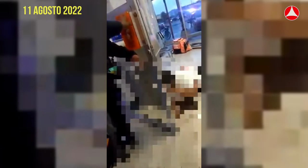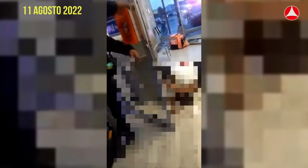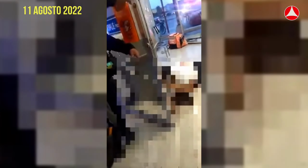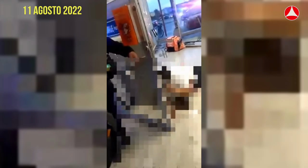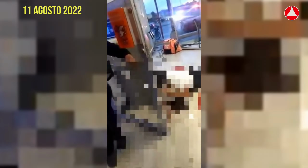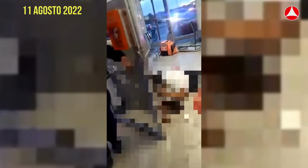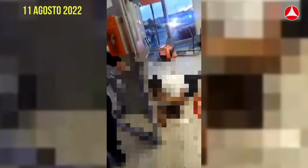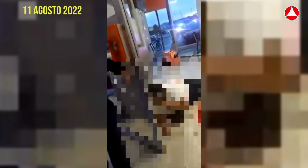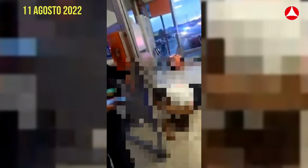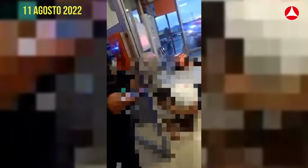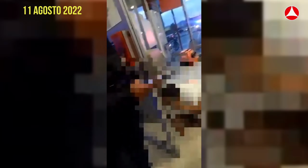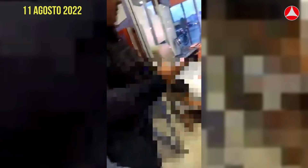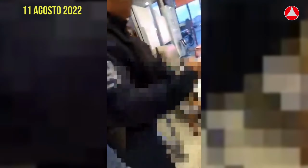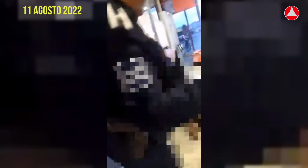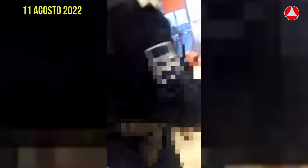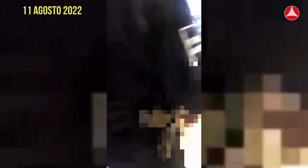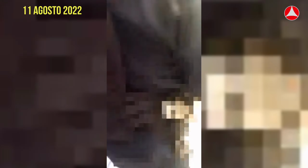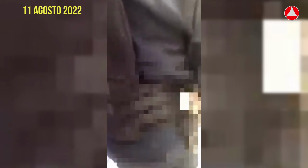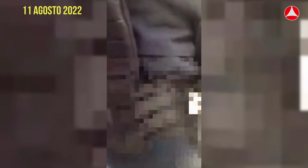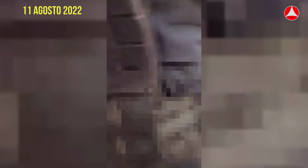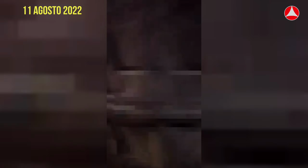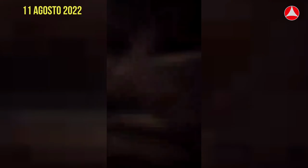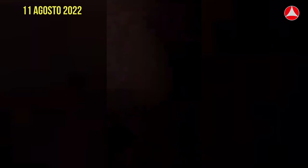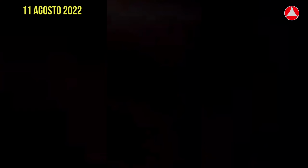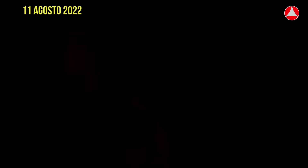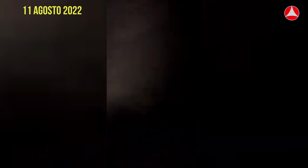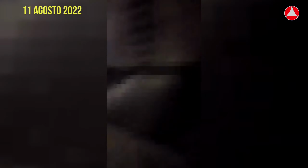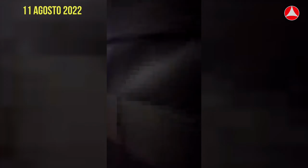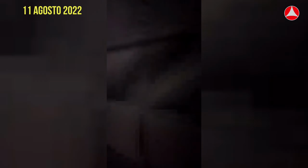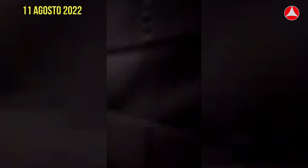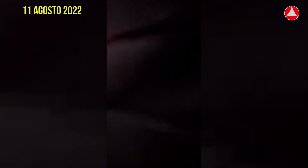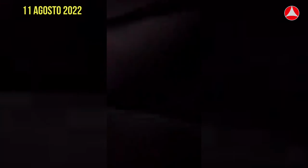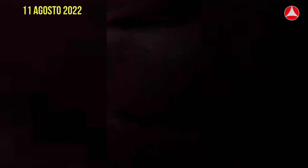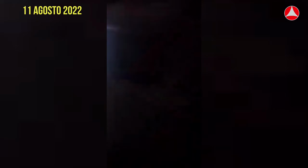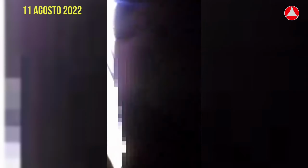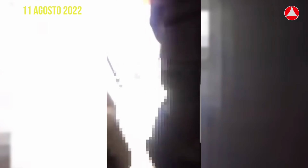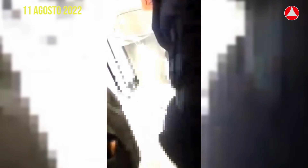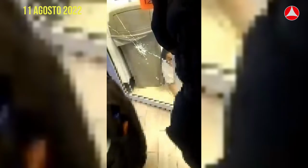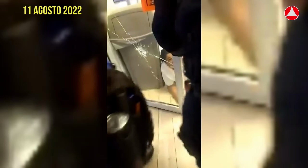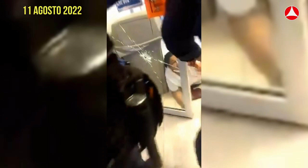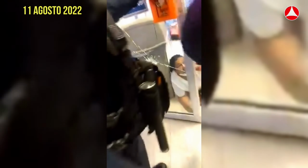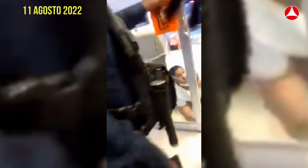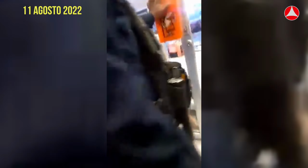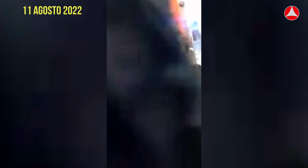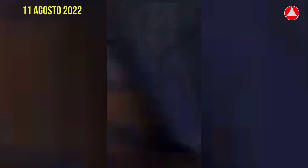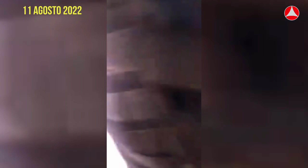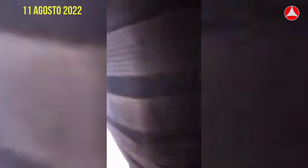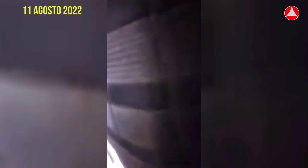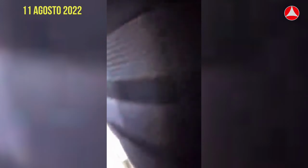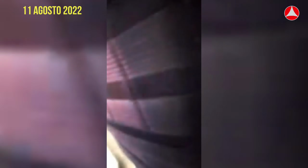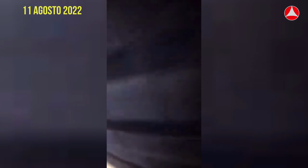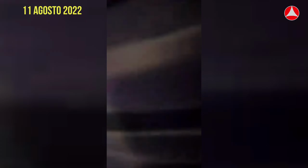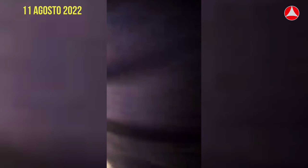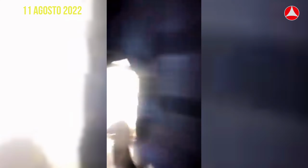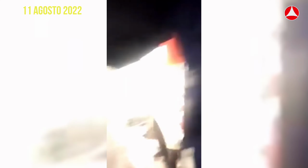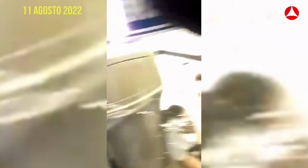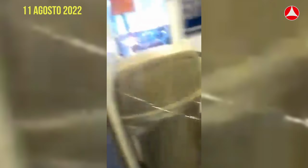de dejar. Me empecé a correr y ya no me dejaron. Sí, sí, pero es en el